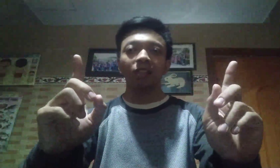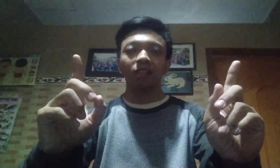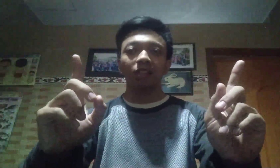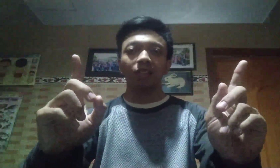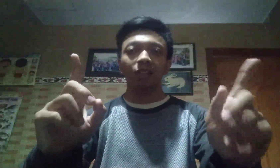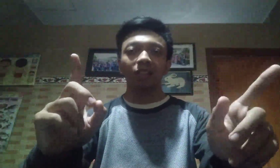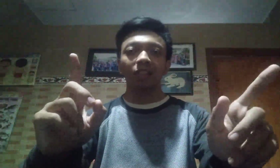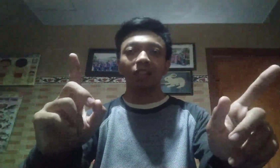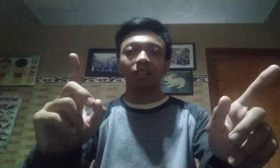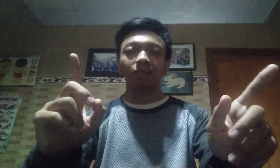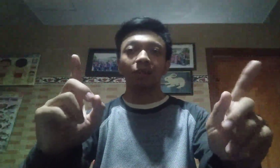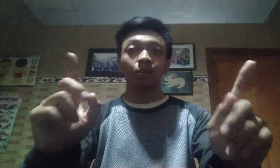Kota yang maju